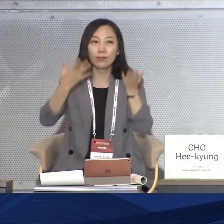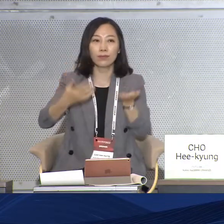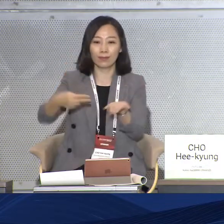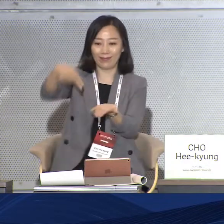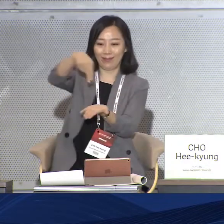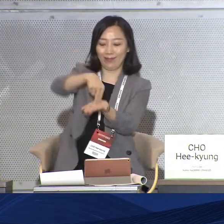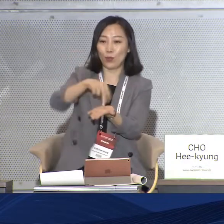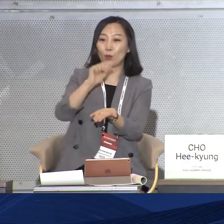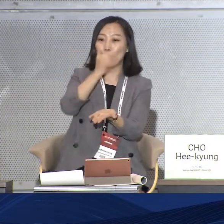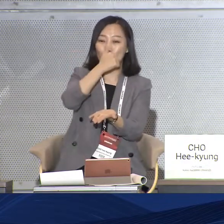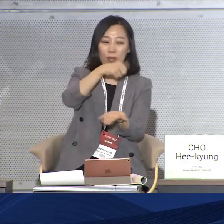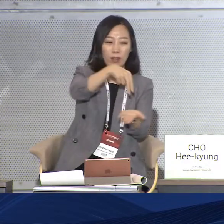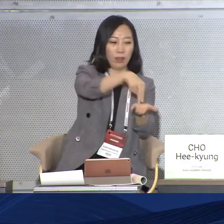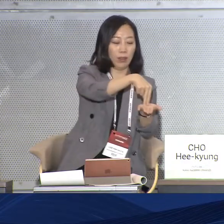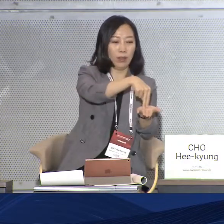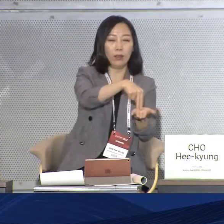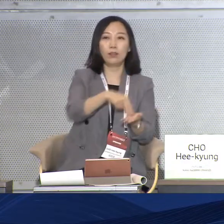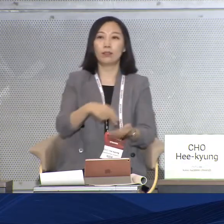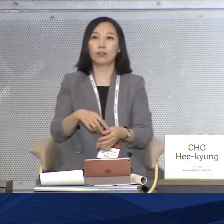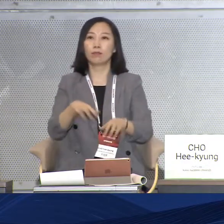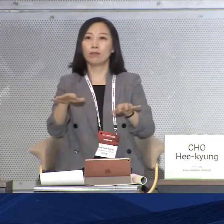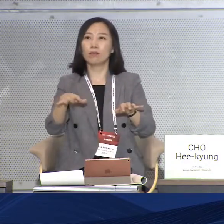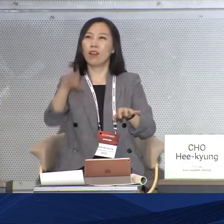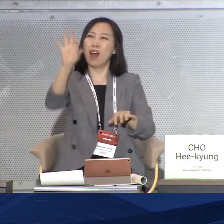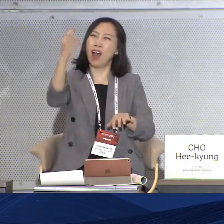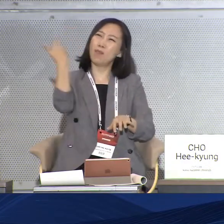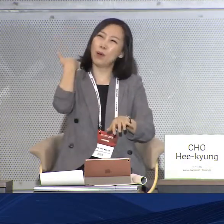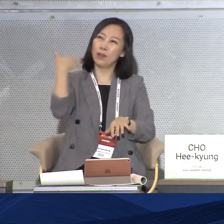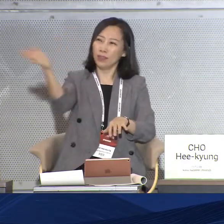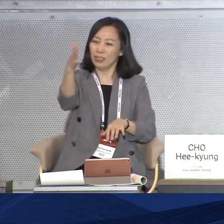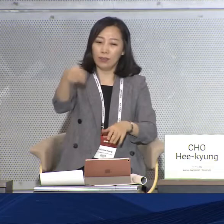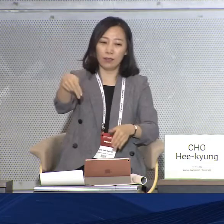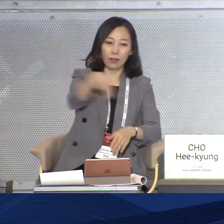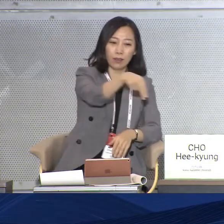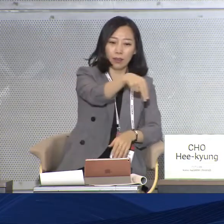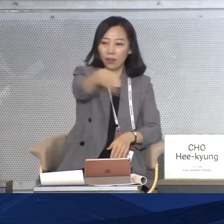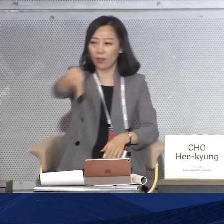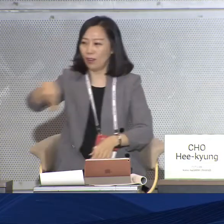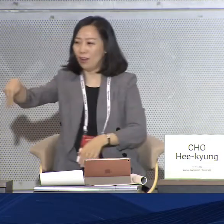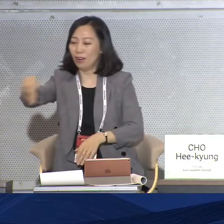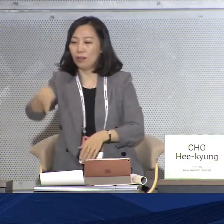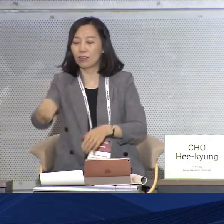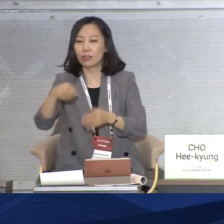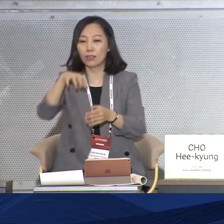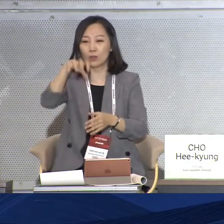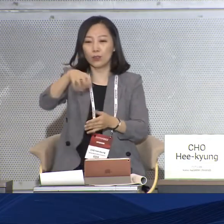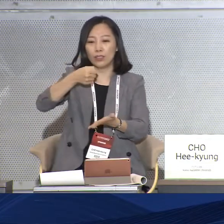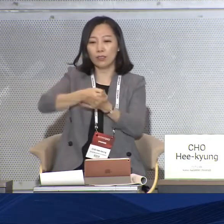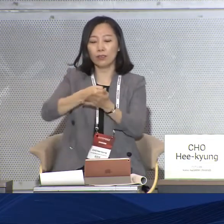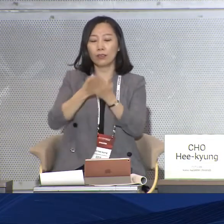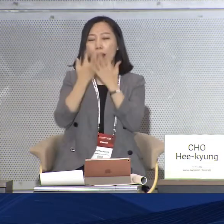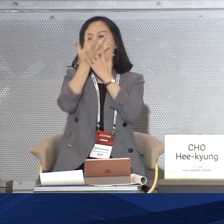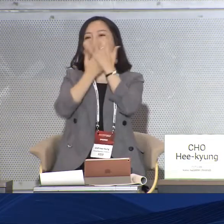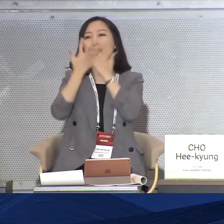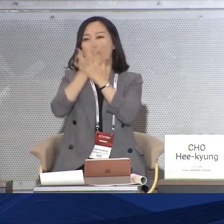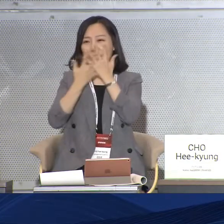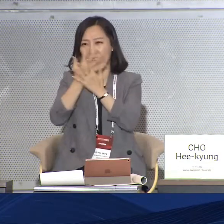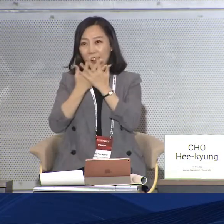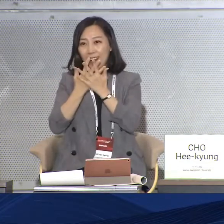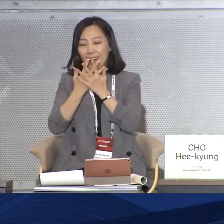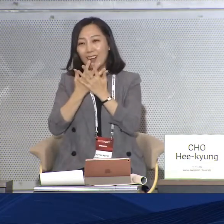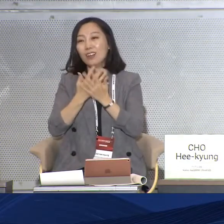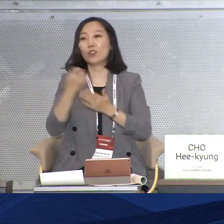정부에서는 공식 행사 그리고 지자체 행사에서 수어 통역사를 세우고 있으나 수어 통역사가 자리를 잡지